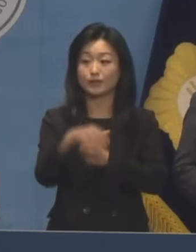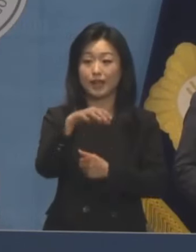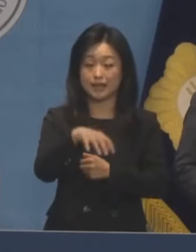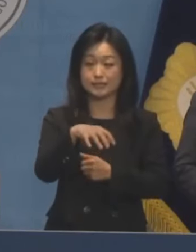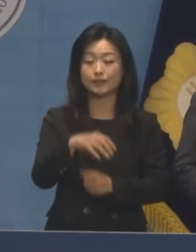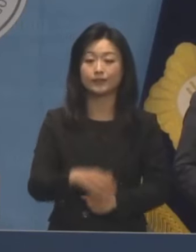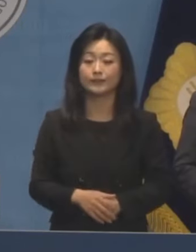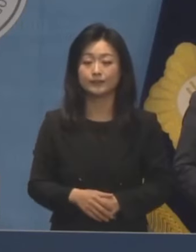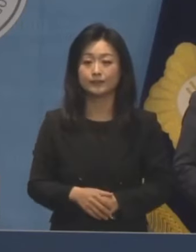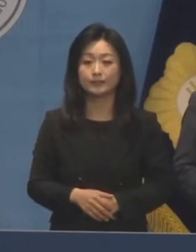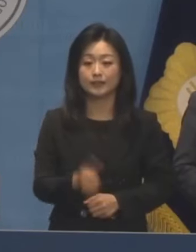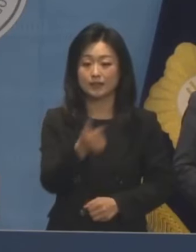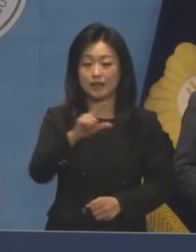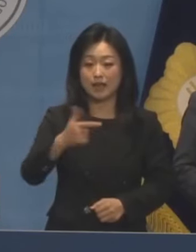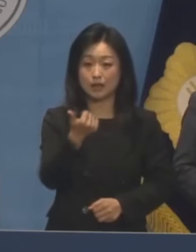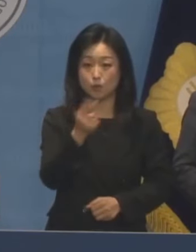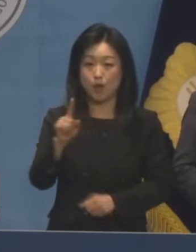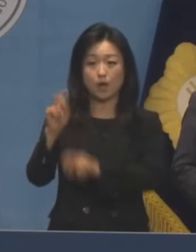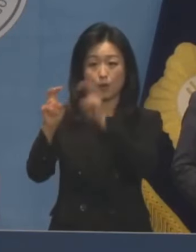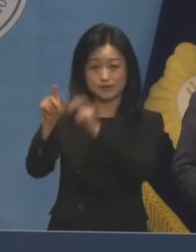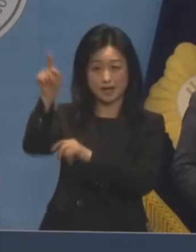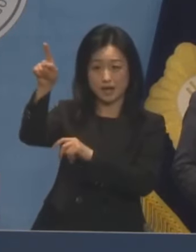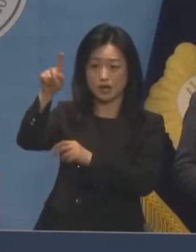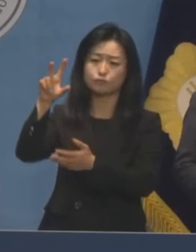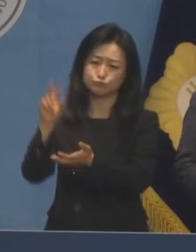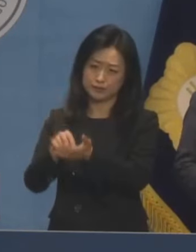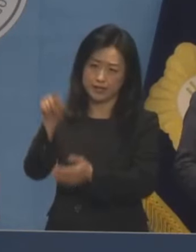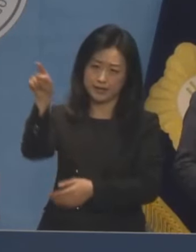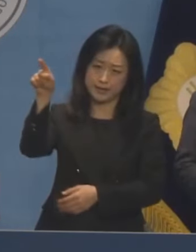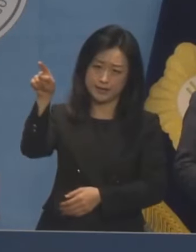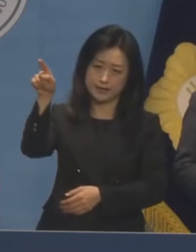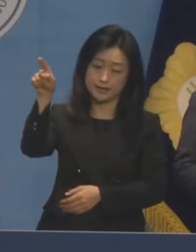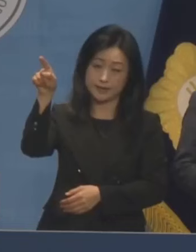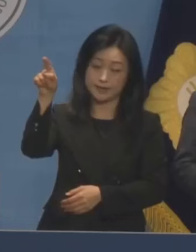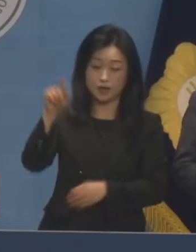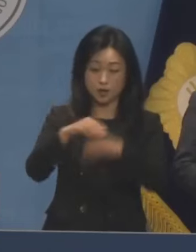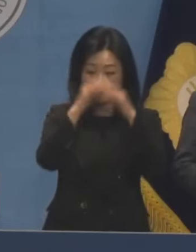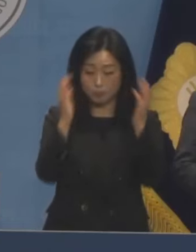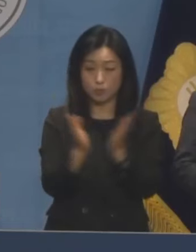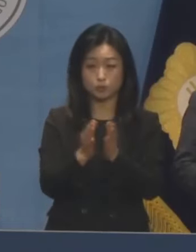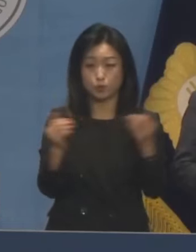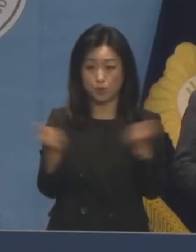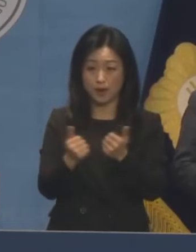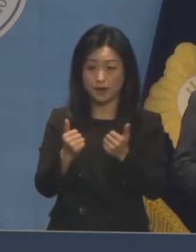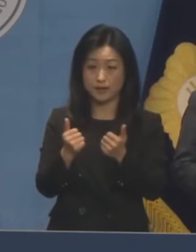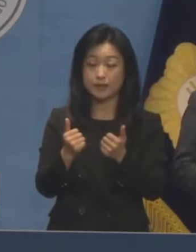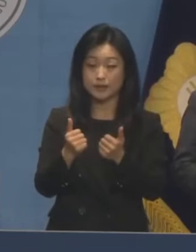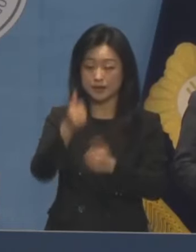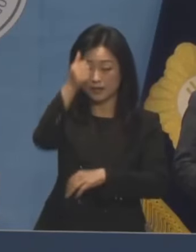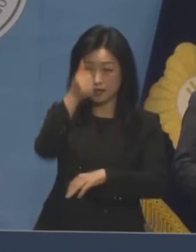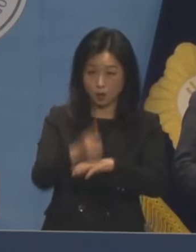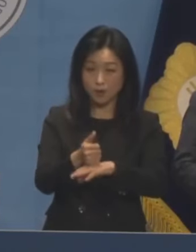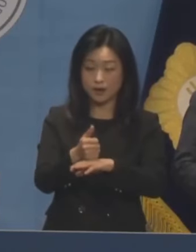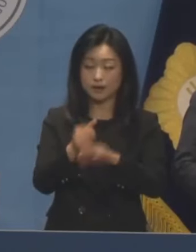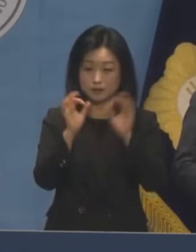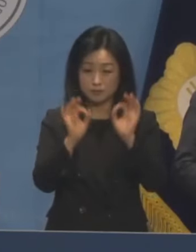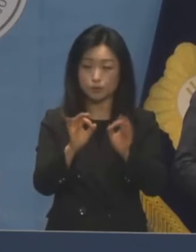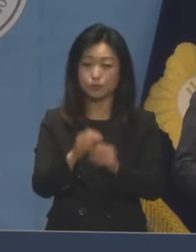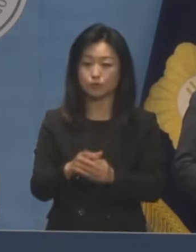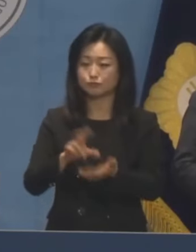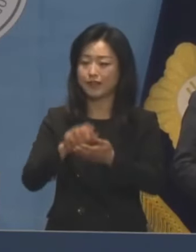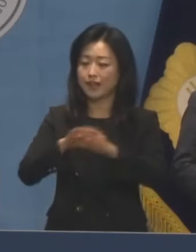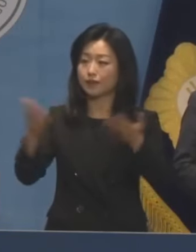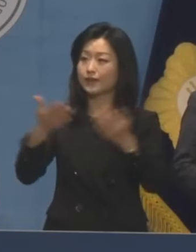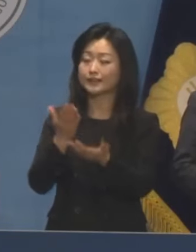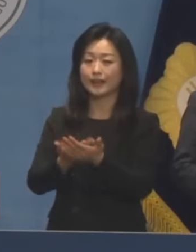미온적인 하나 우션 사측의 행위를 규탄하고 향후 모든 대책을 강구할 것임을 밝힙니다